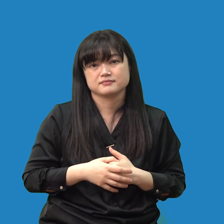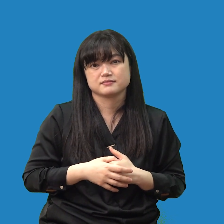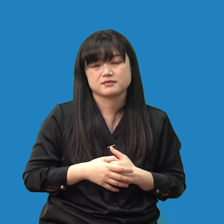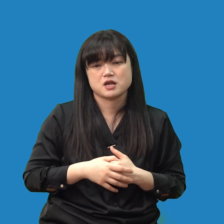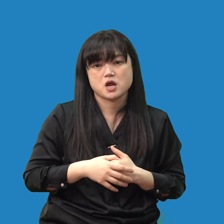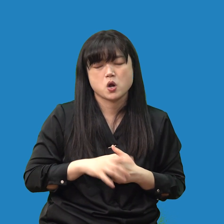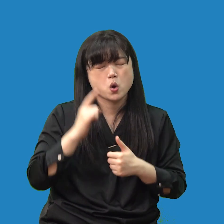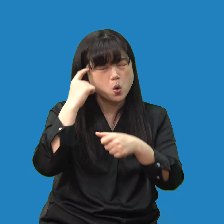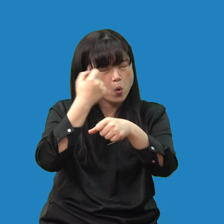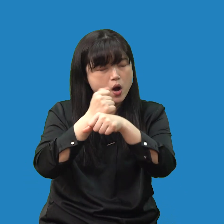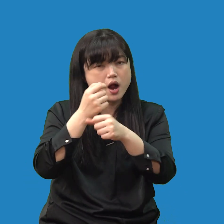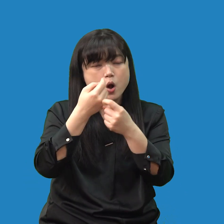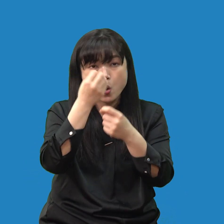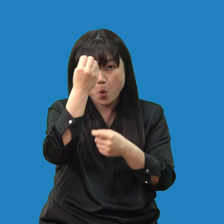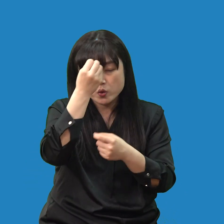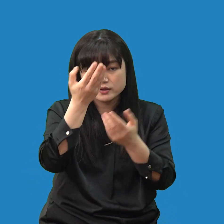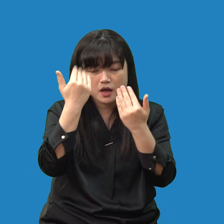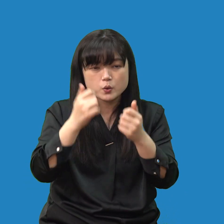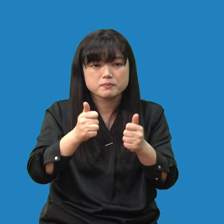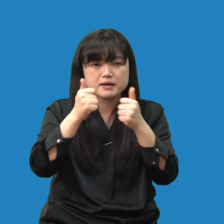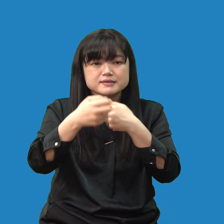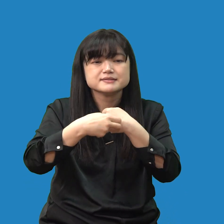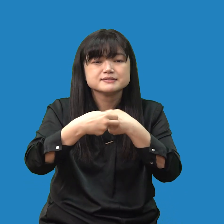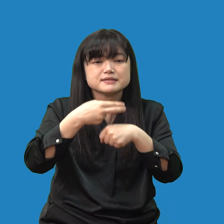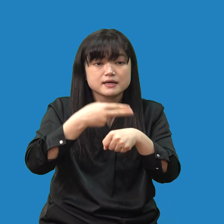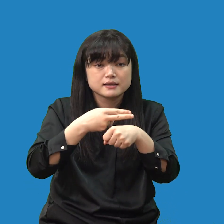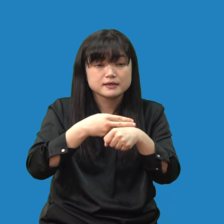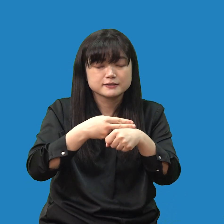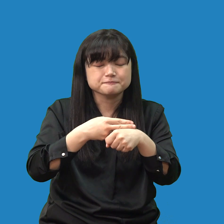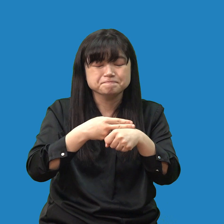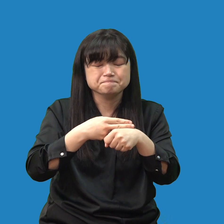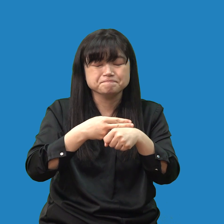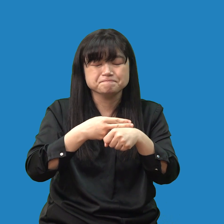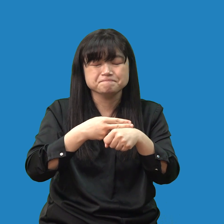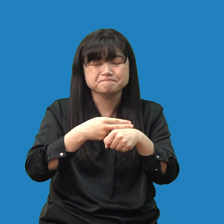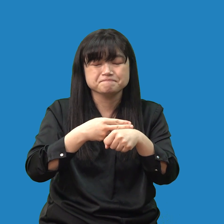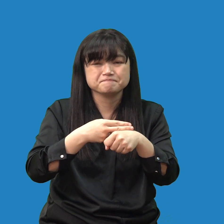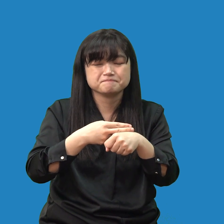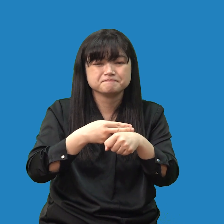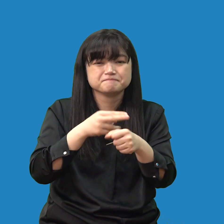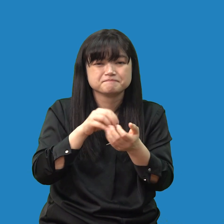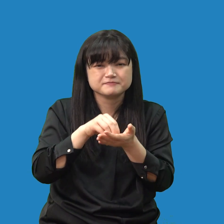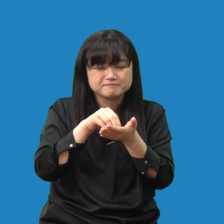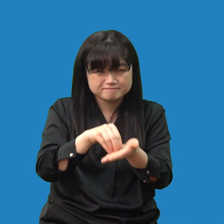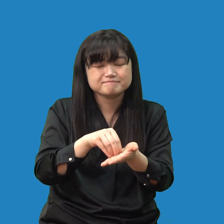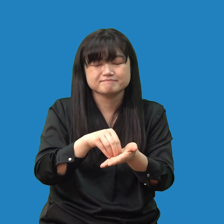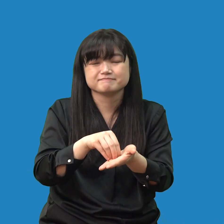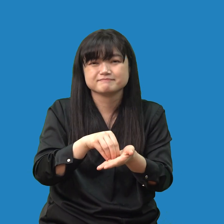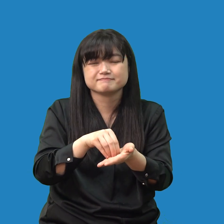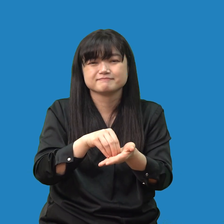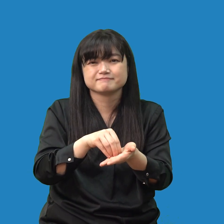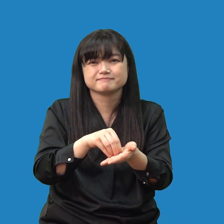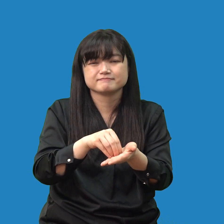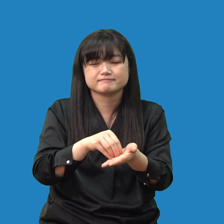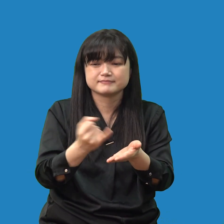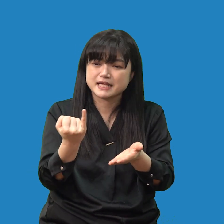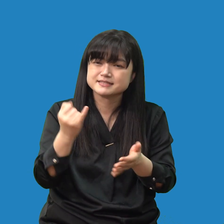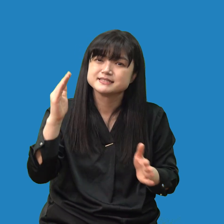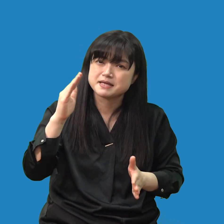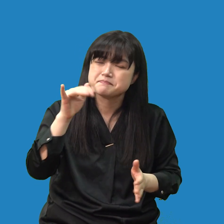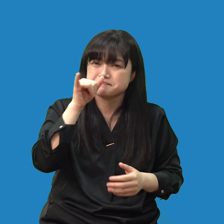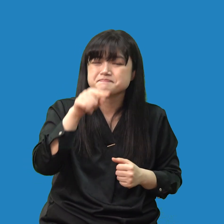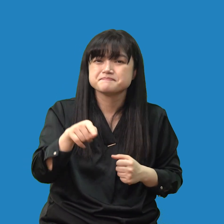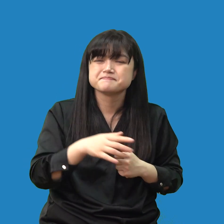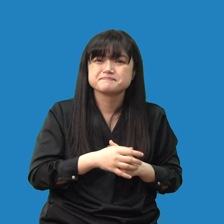과학고를 나와서 의대에 입학하고 대학병원의 교수가 된 제가 아는 한 자매가 있습니다. 자기는 원래